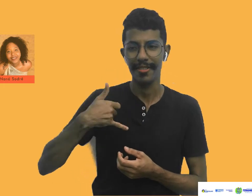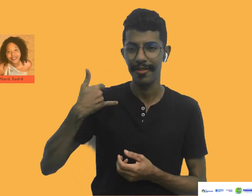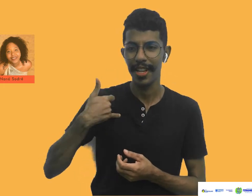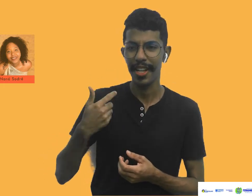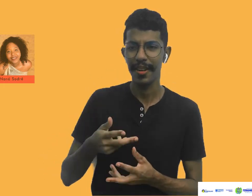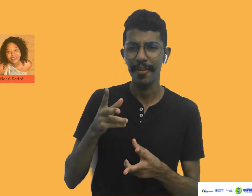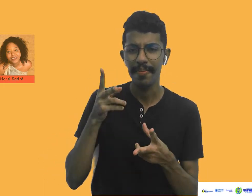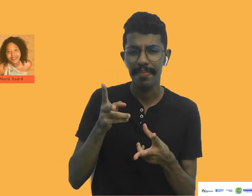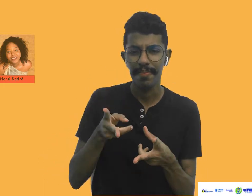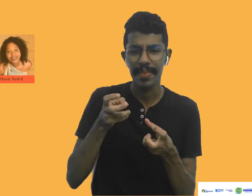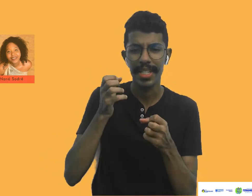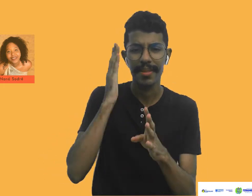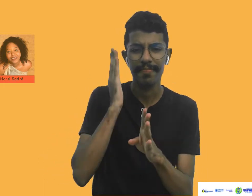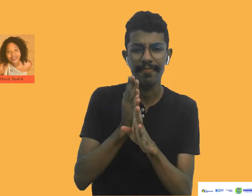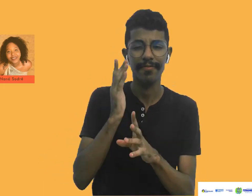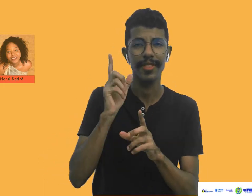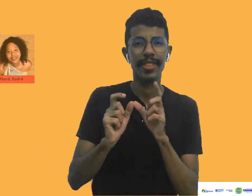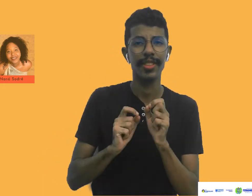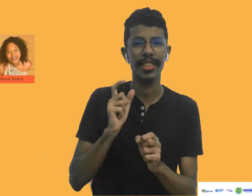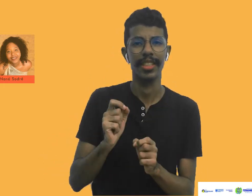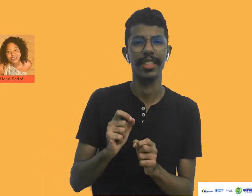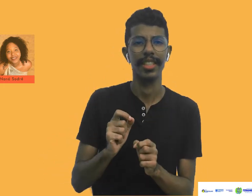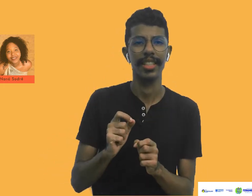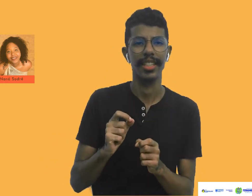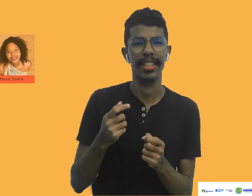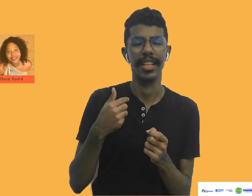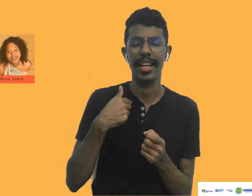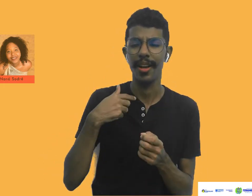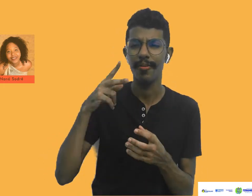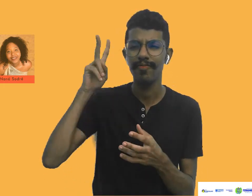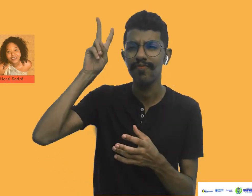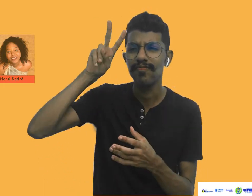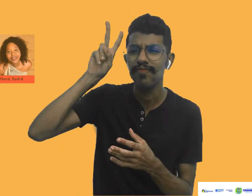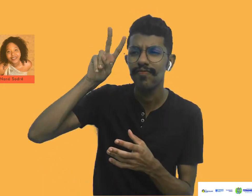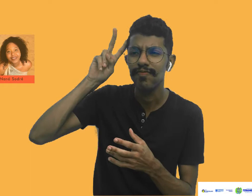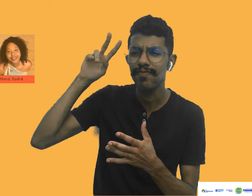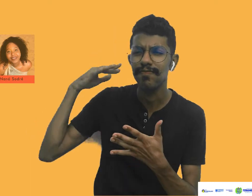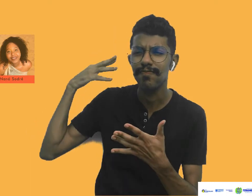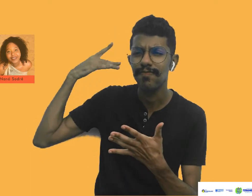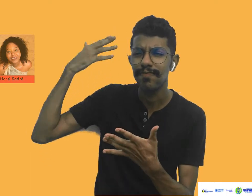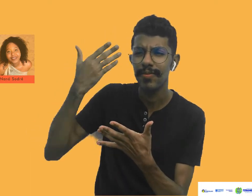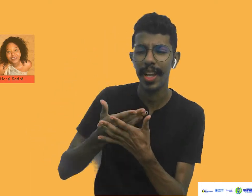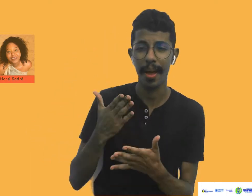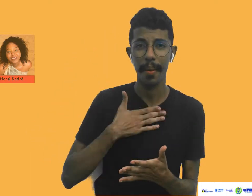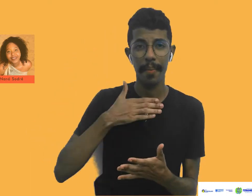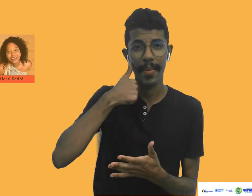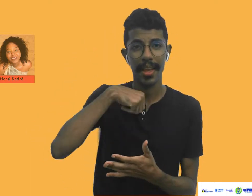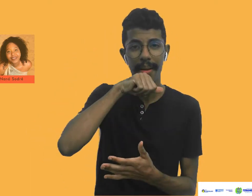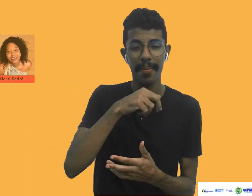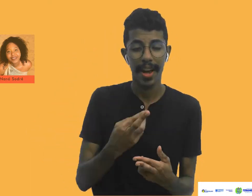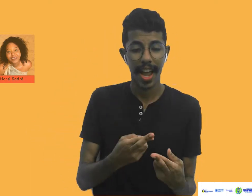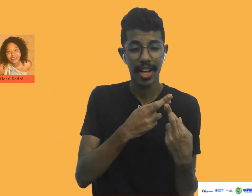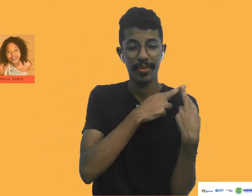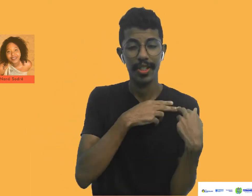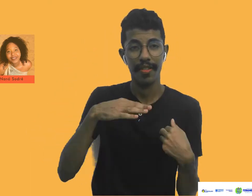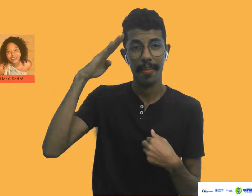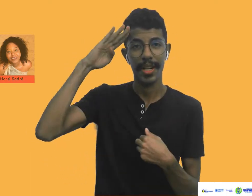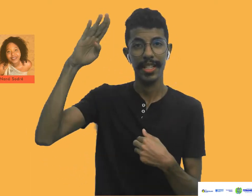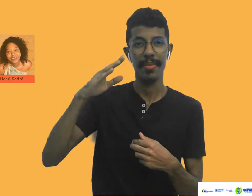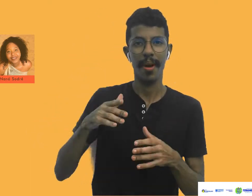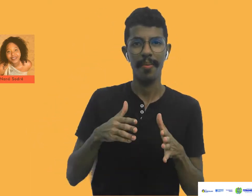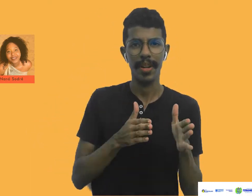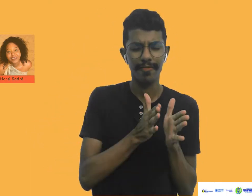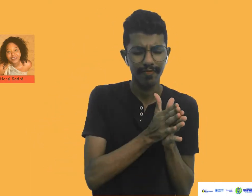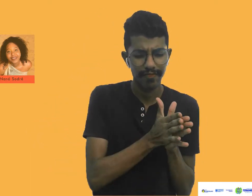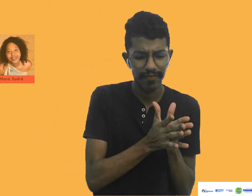isso ao fazer esses fragmentos dessas memórias, ao trazer, resgatar essas memórias. E a minha mãe, ela foi a grande responsável por